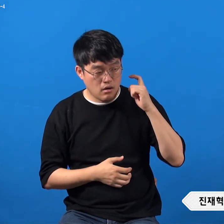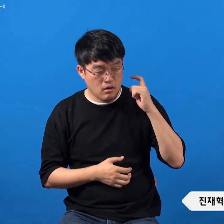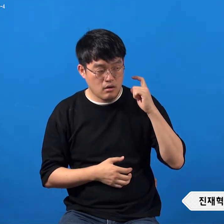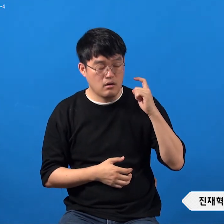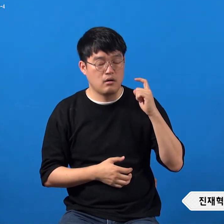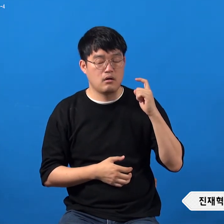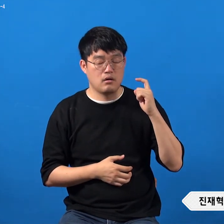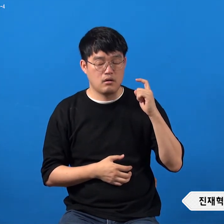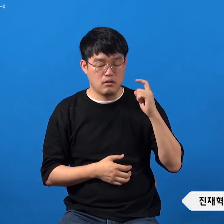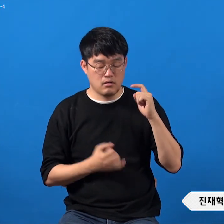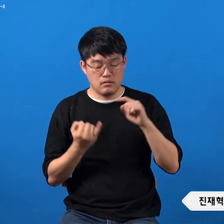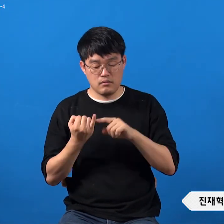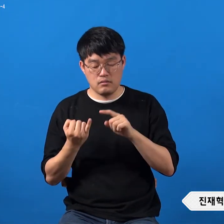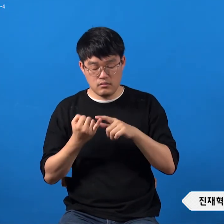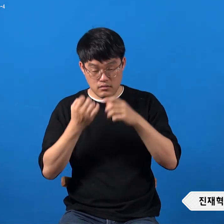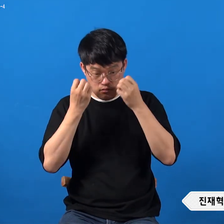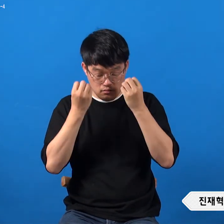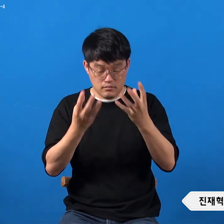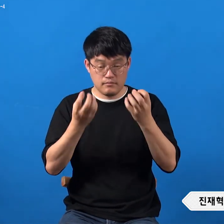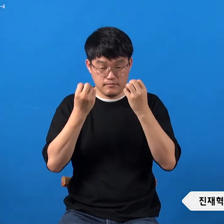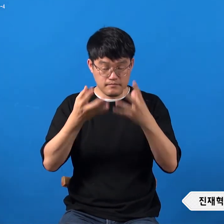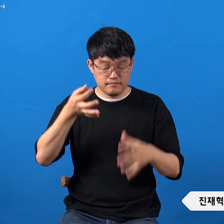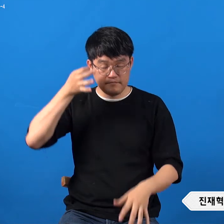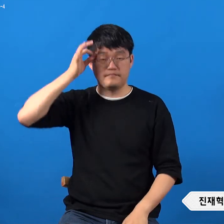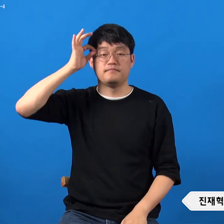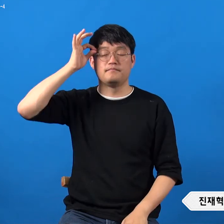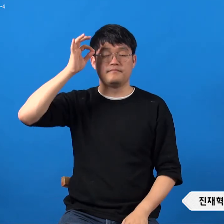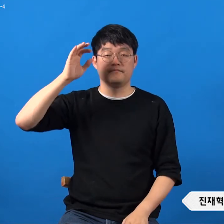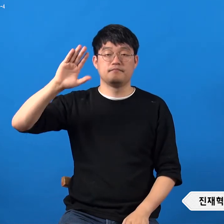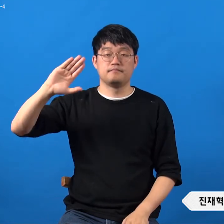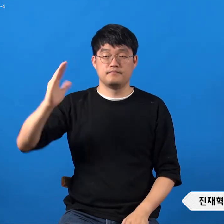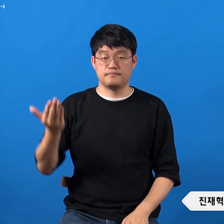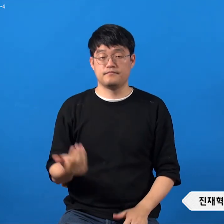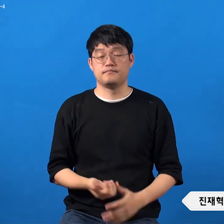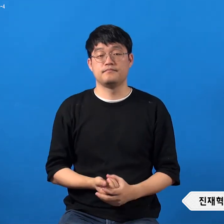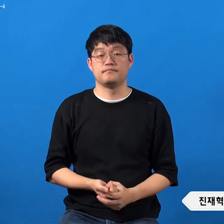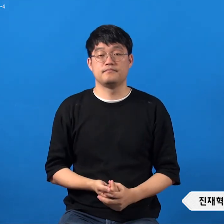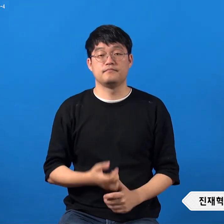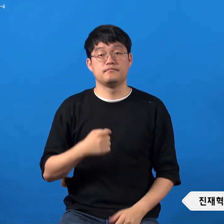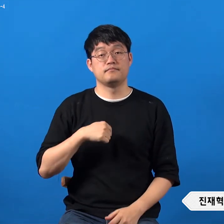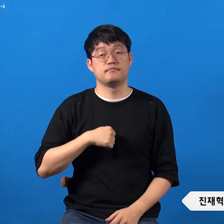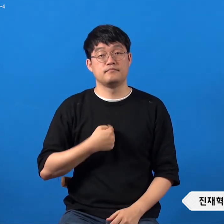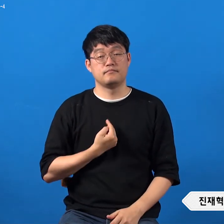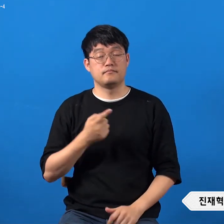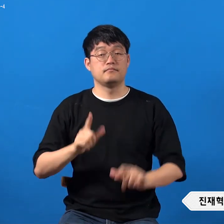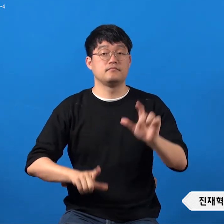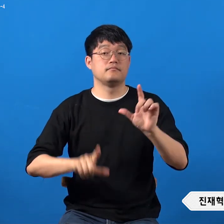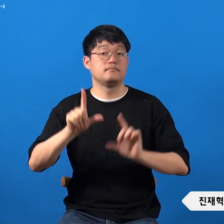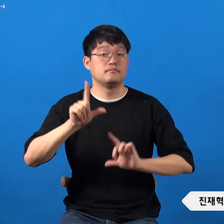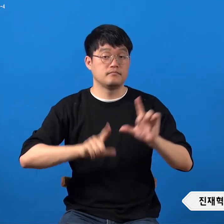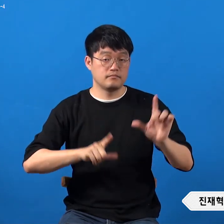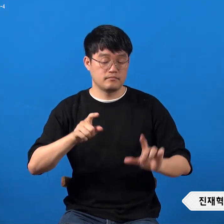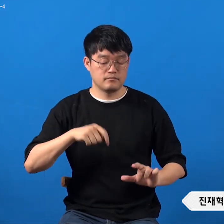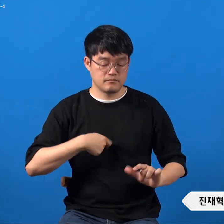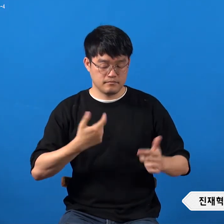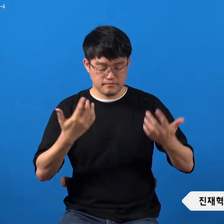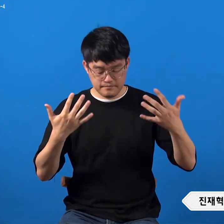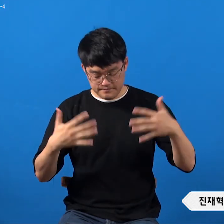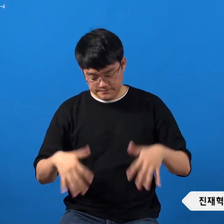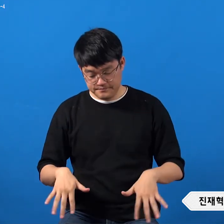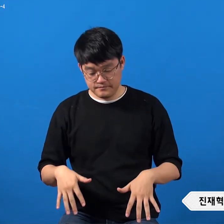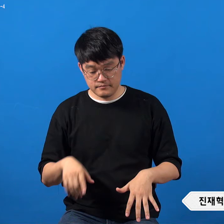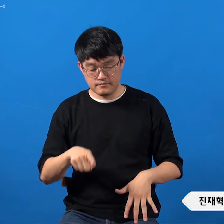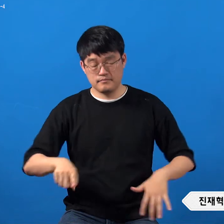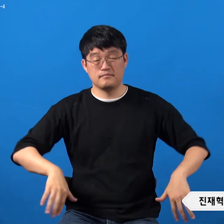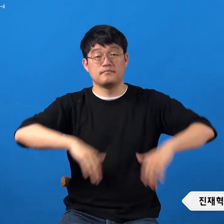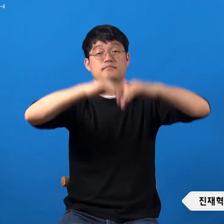히윗 여사에게 새로운 깨달음이 오기 시작합니다. 자기의 모습, 자기의 연약함,